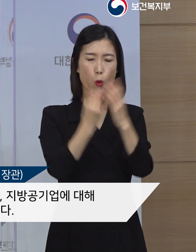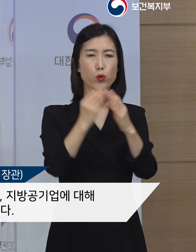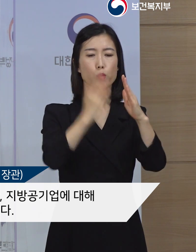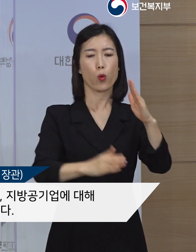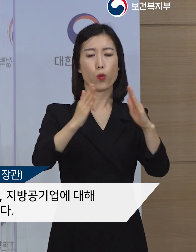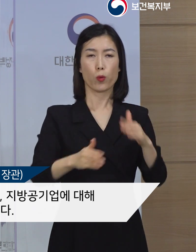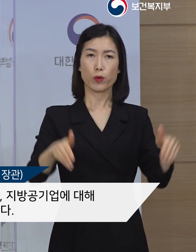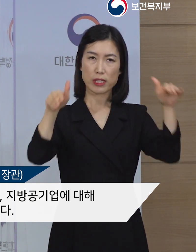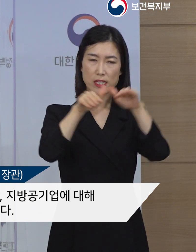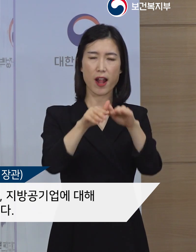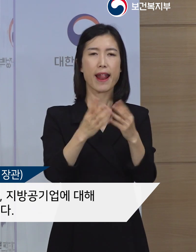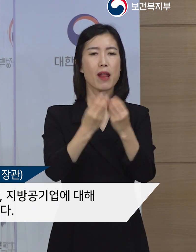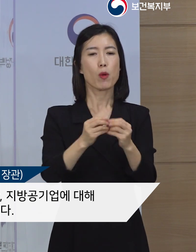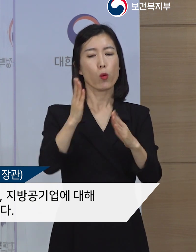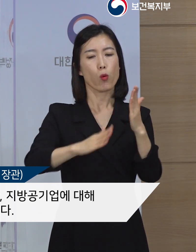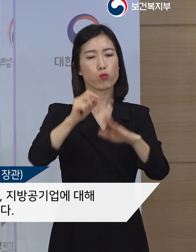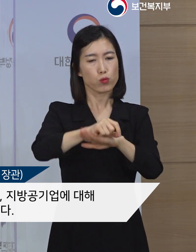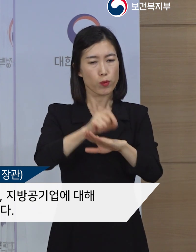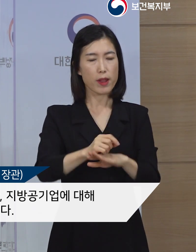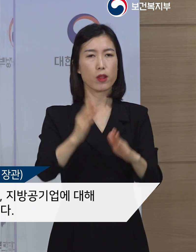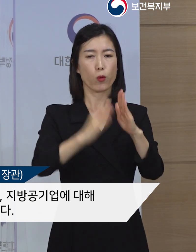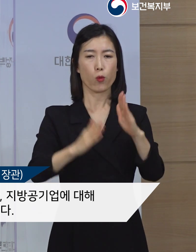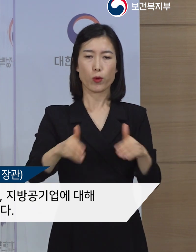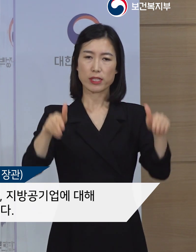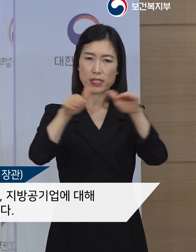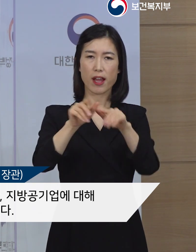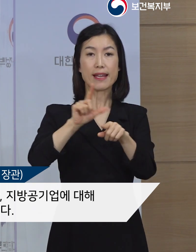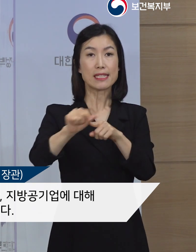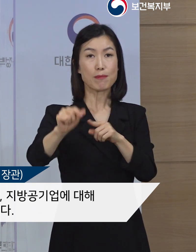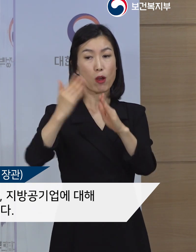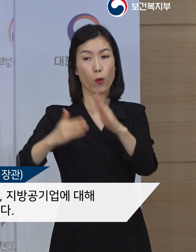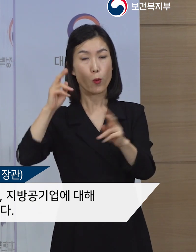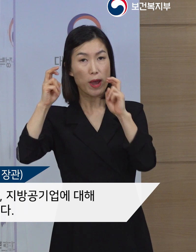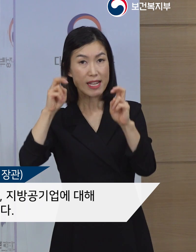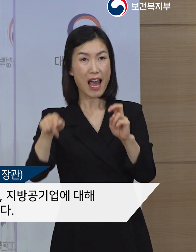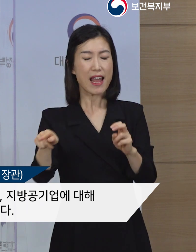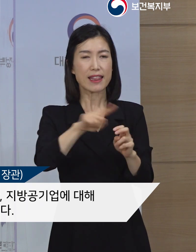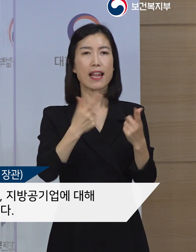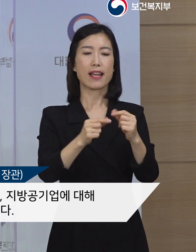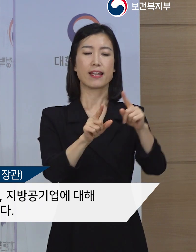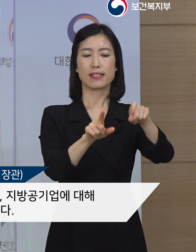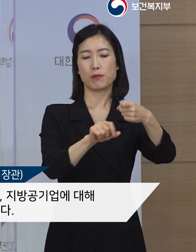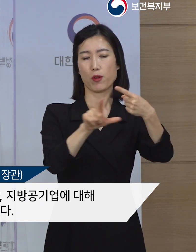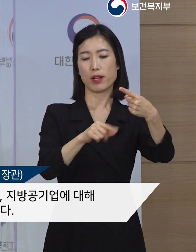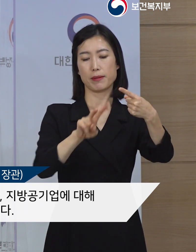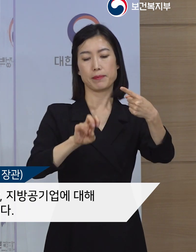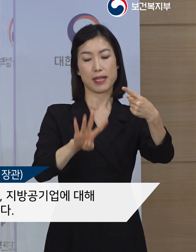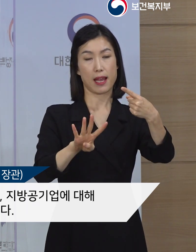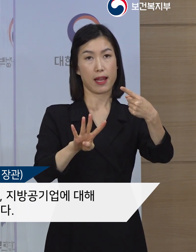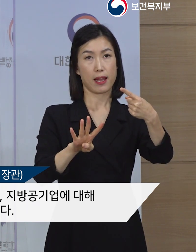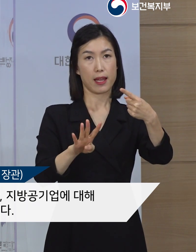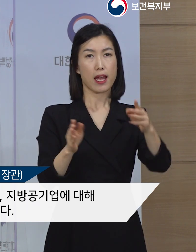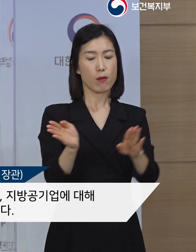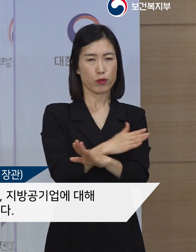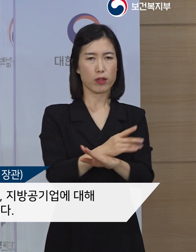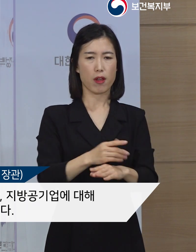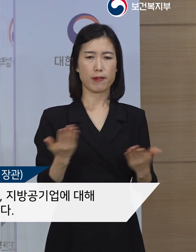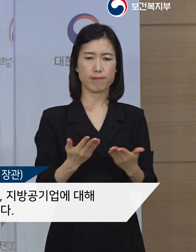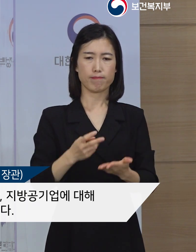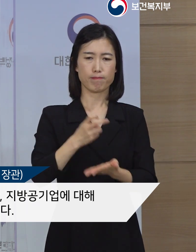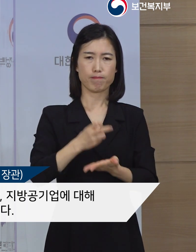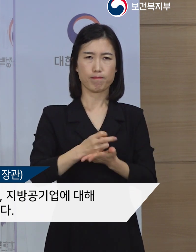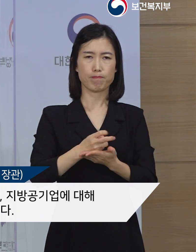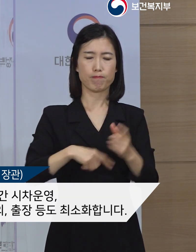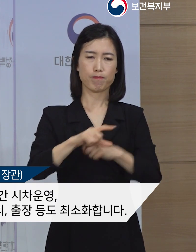공공부문, 즉 공무원과 공공기관, 지방공기업에 대해 11월 24일부터 강화된 복무지침을